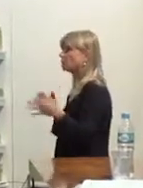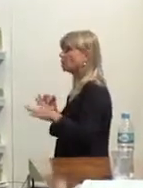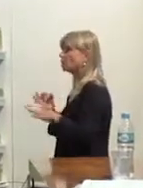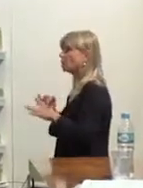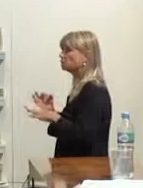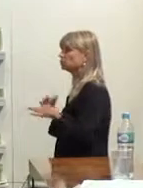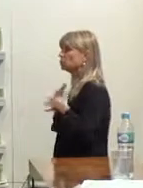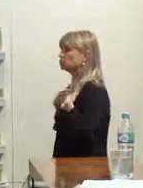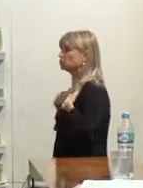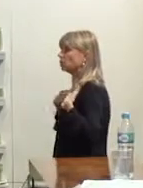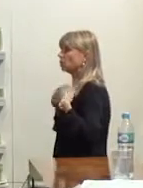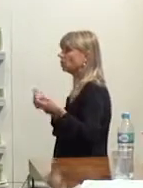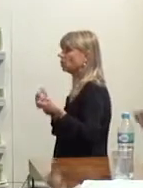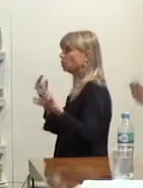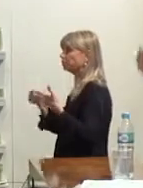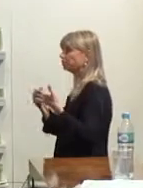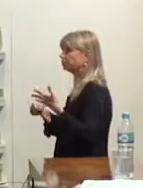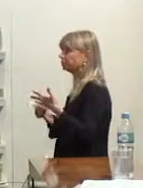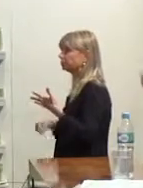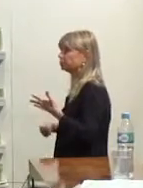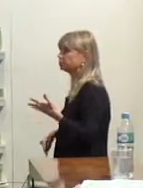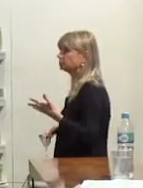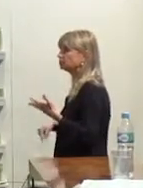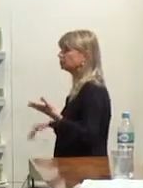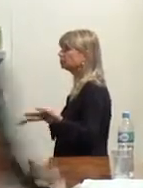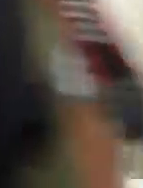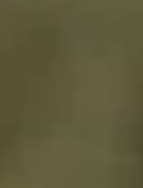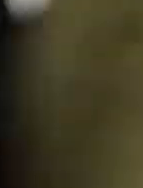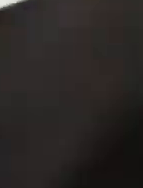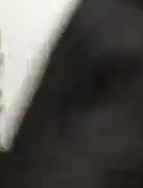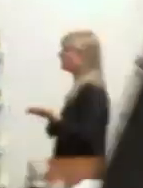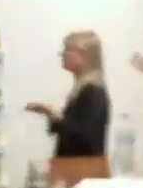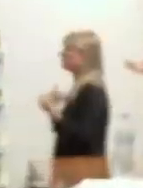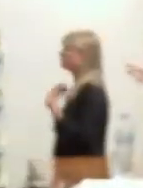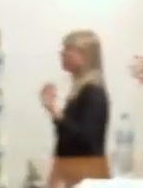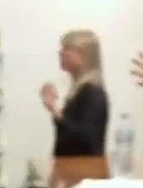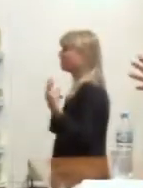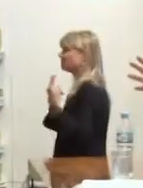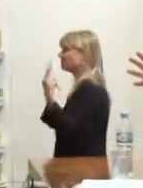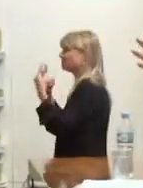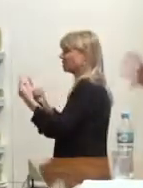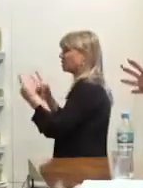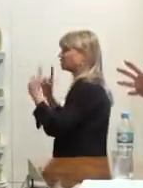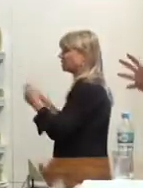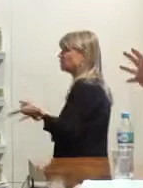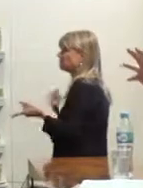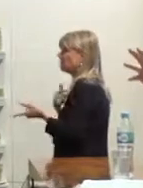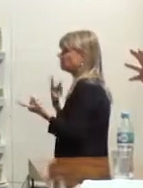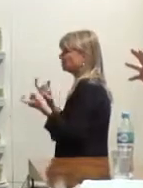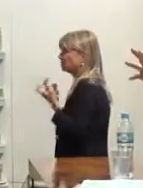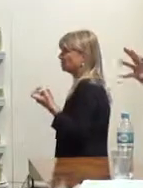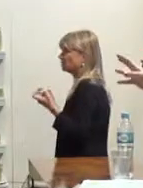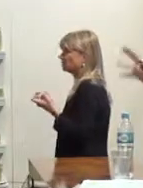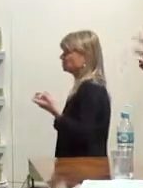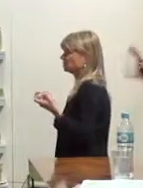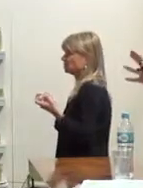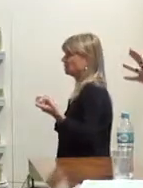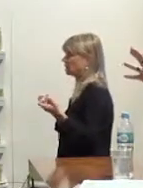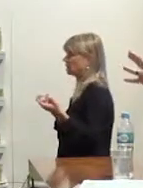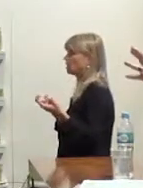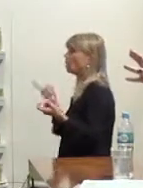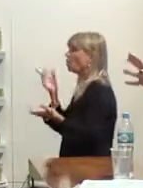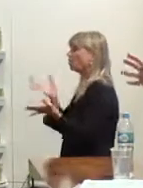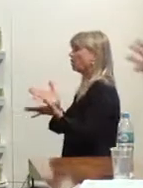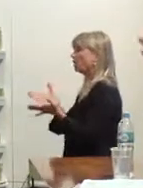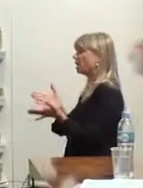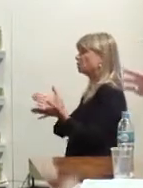educación, salud, bueno, un mínimo de transporte hacen a los derechos básicos